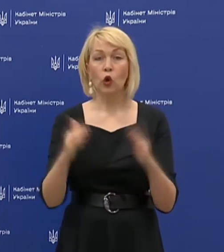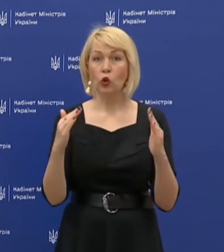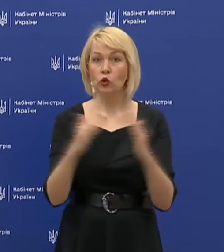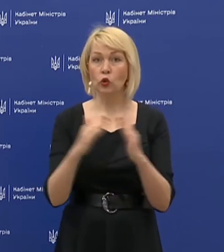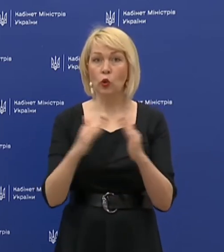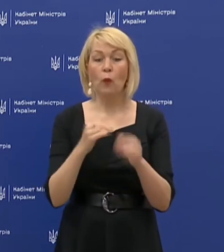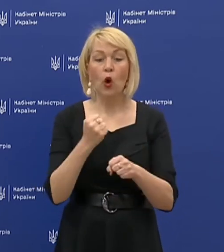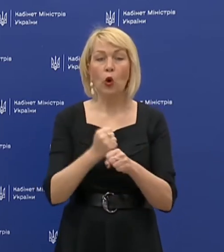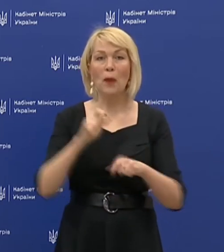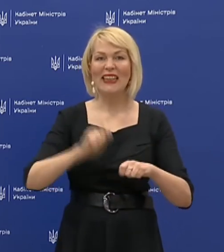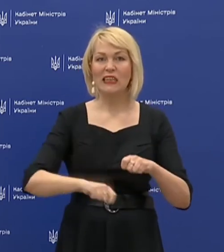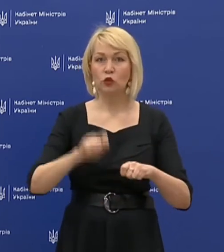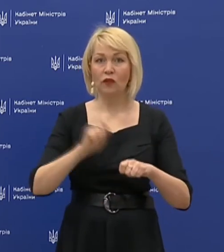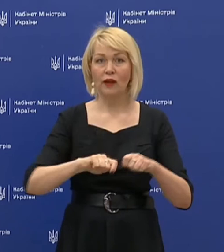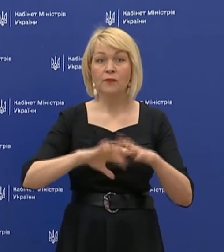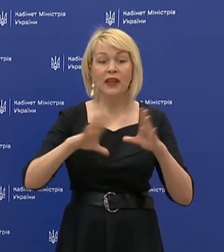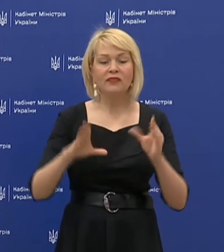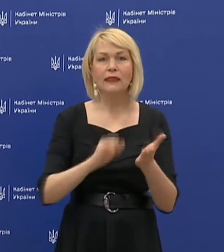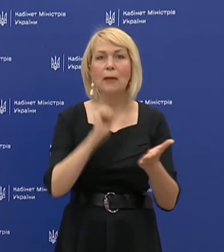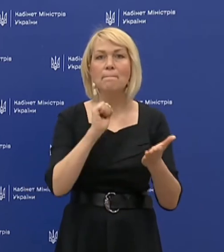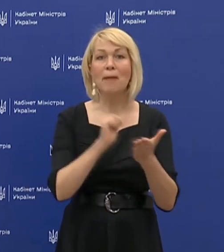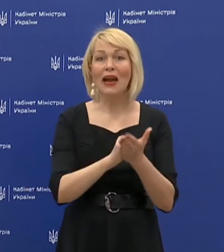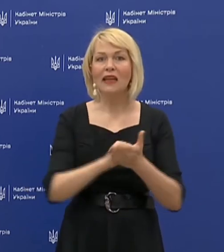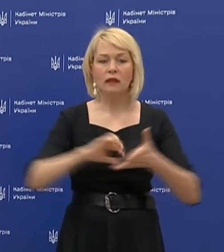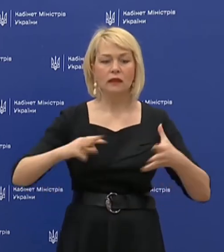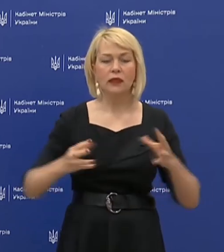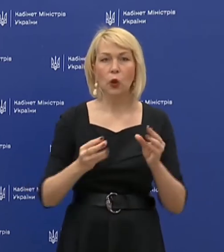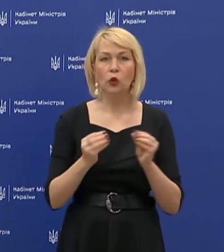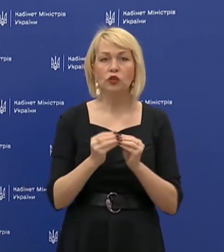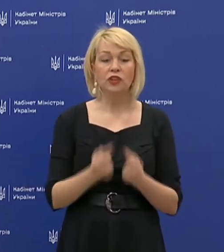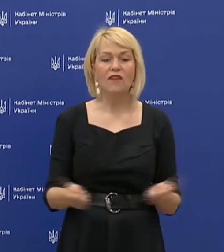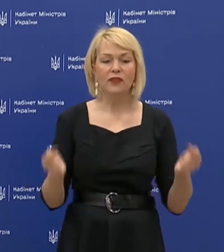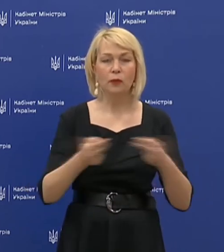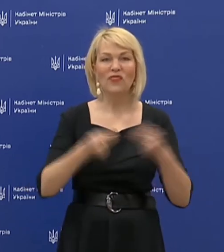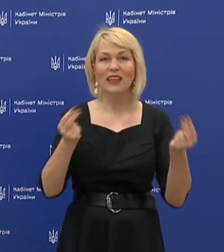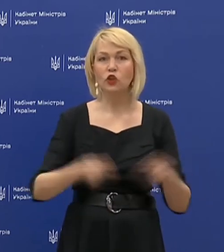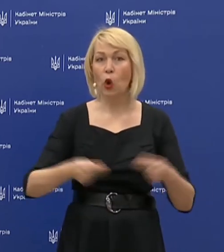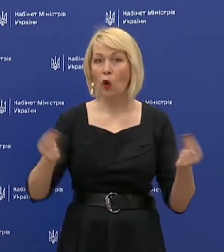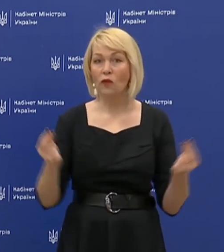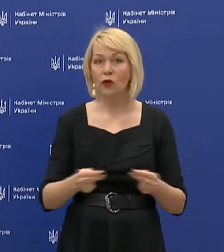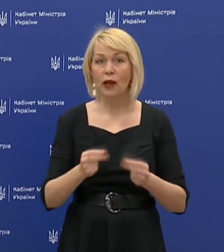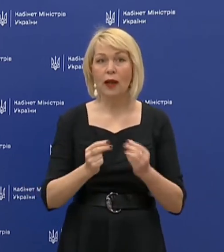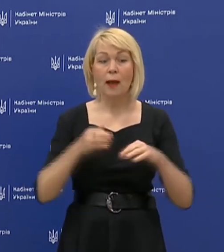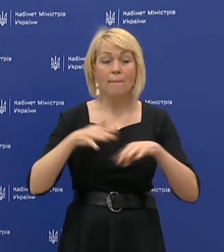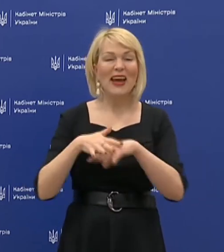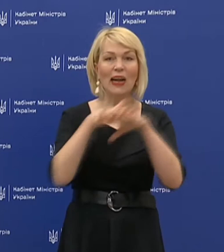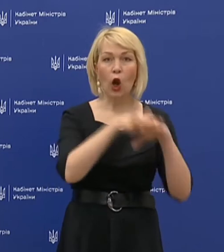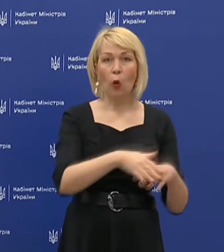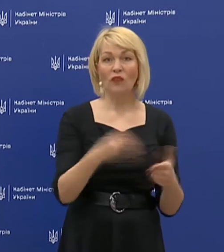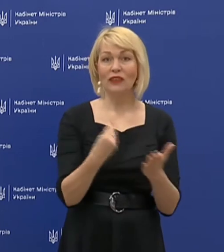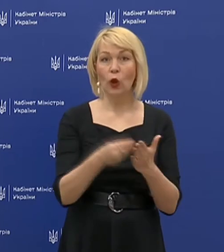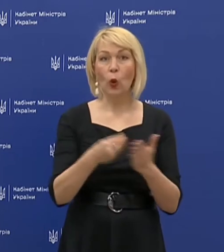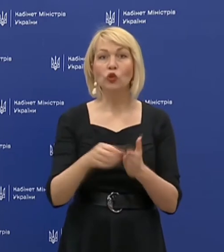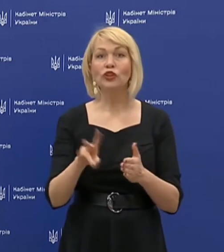числі роблять тестування. По всіх цих пакетах заключені відповідні договори і перераховані кошти